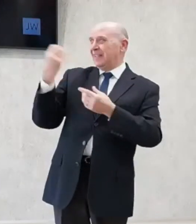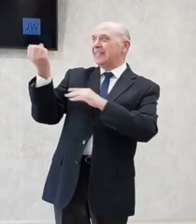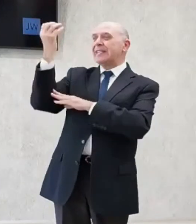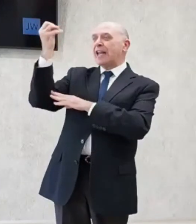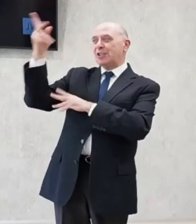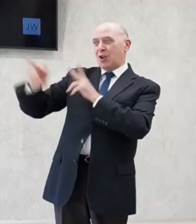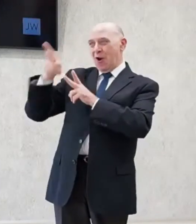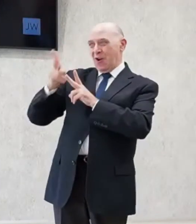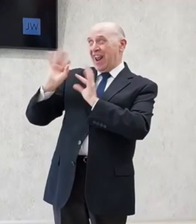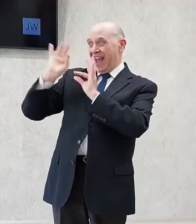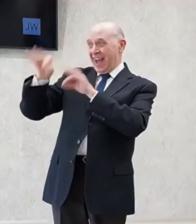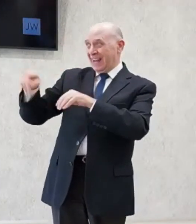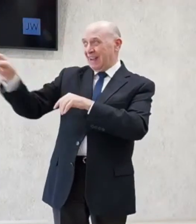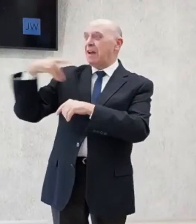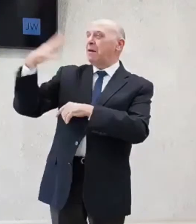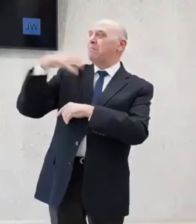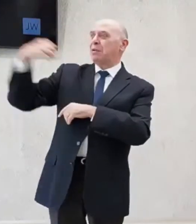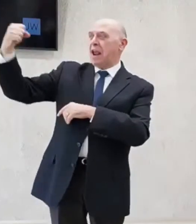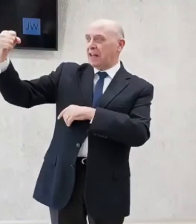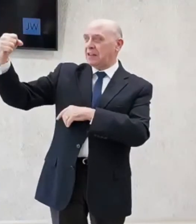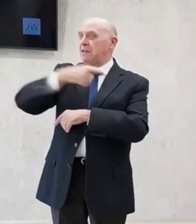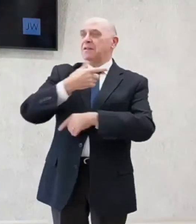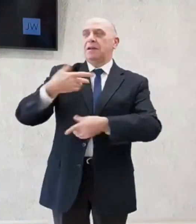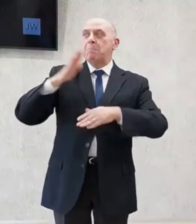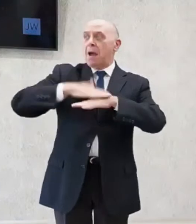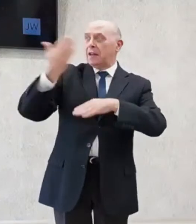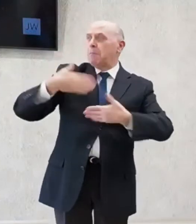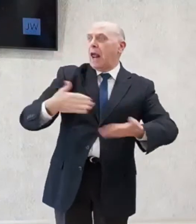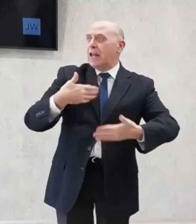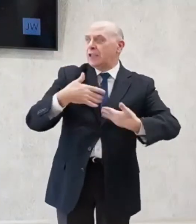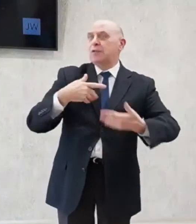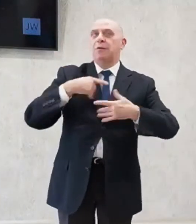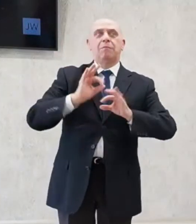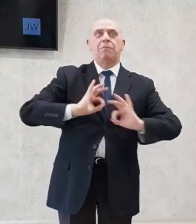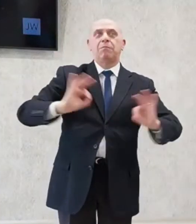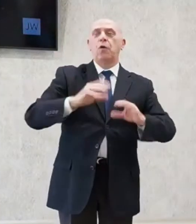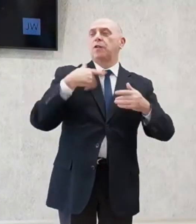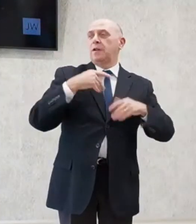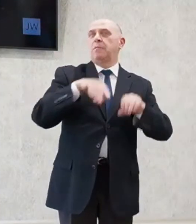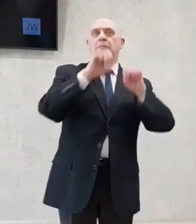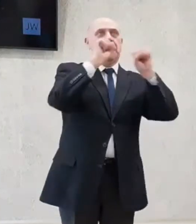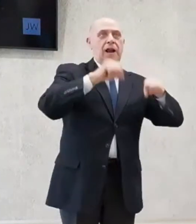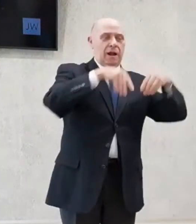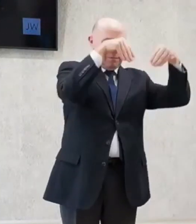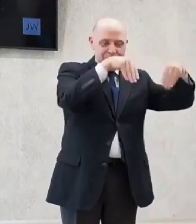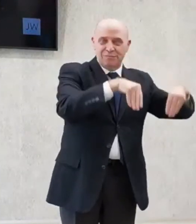e lei si era alzata prestissimo per predicare con l'espositore dice